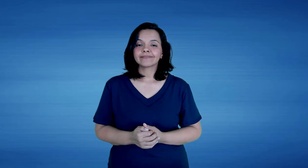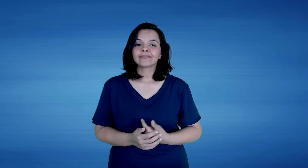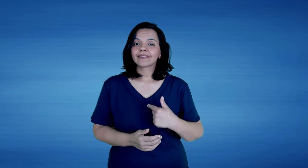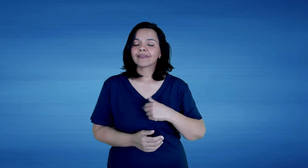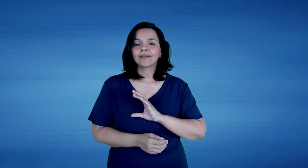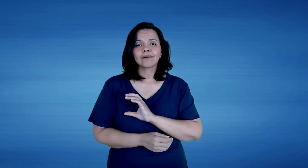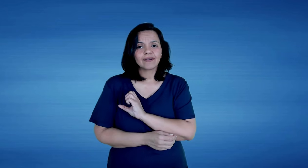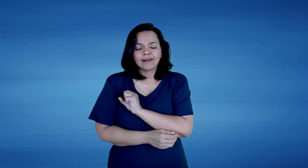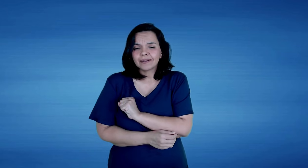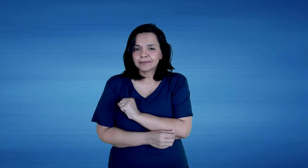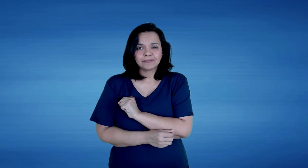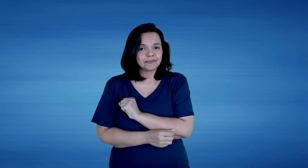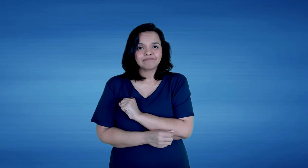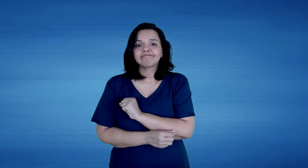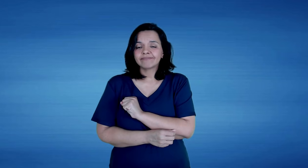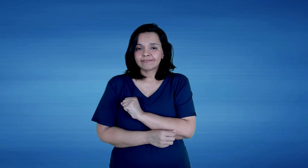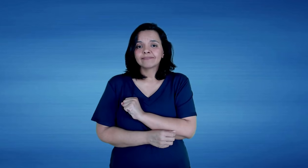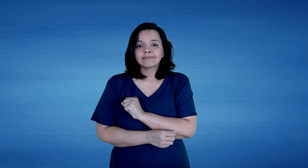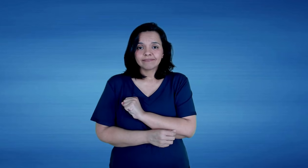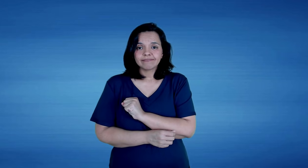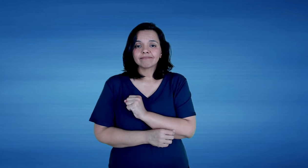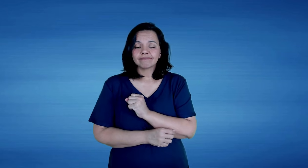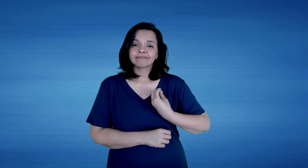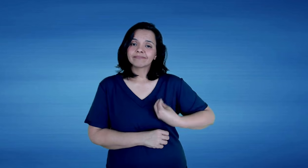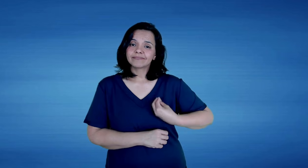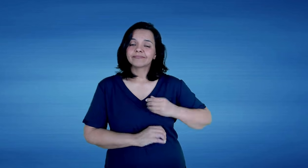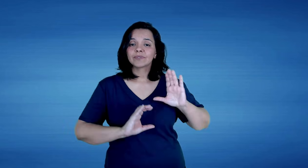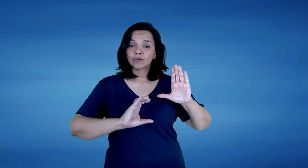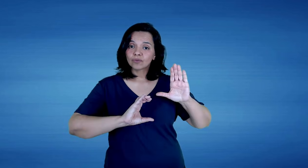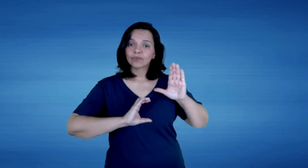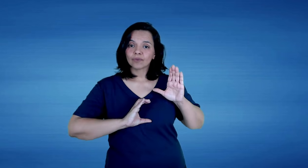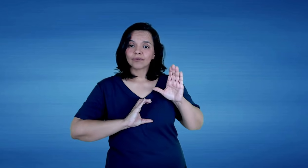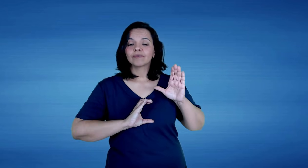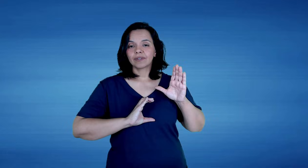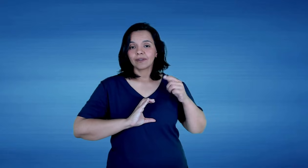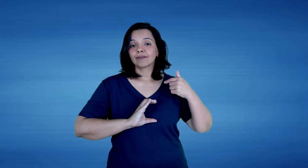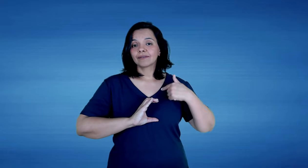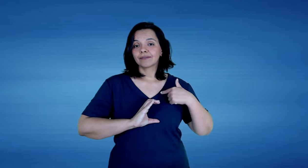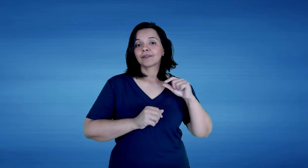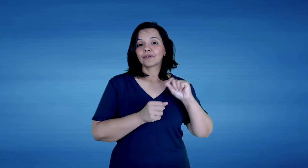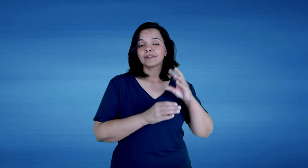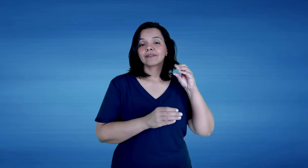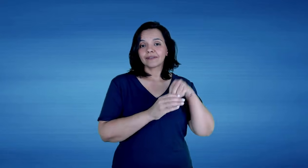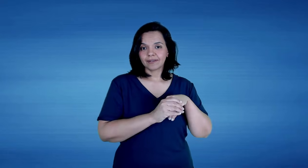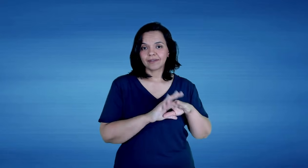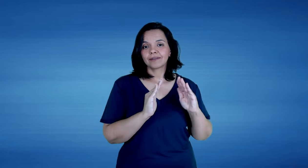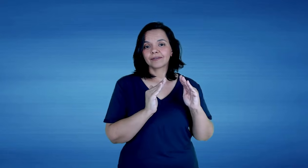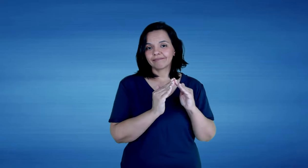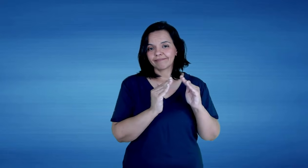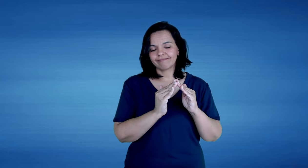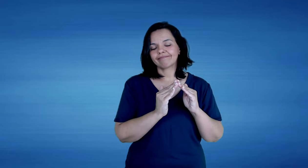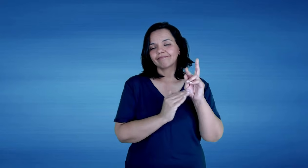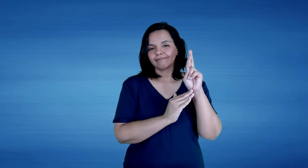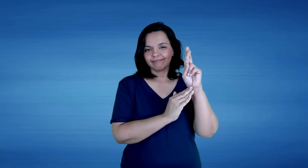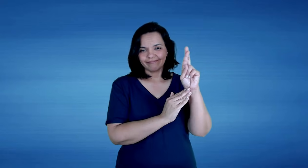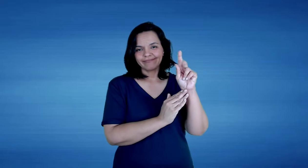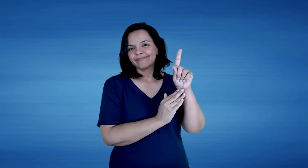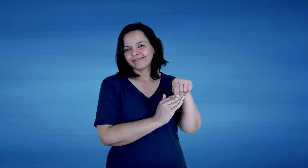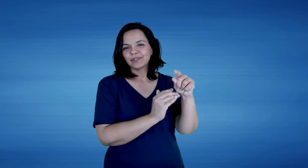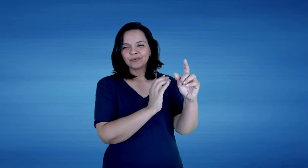também usamos. E eu amo viver esses convênios. Eu também, na casa